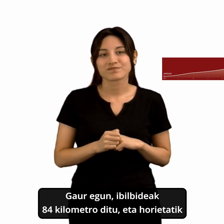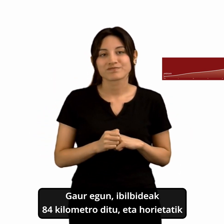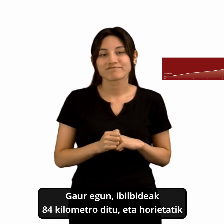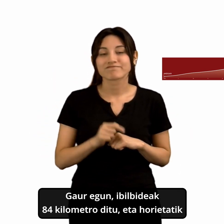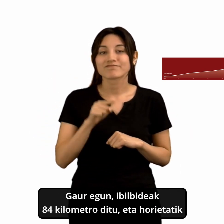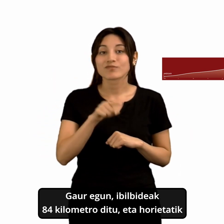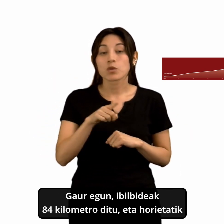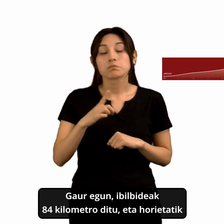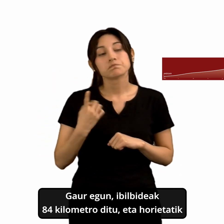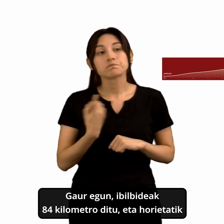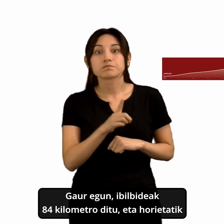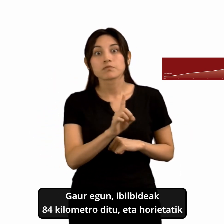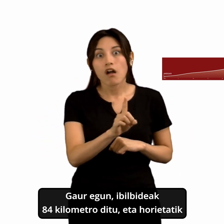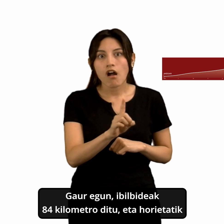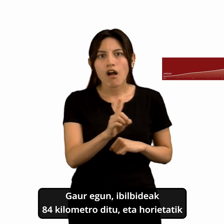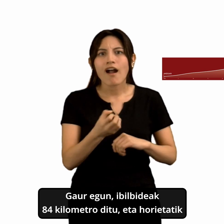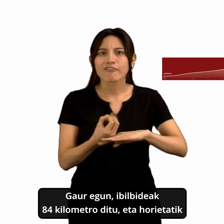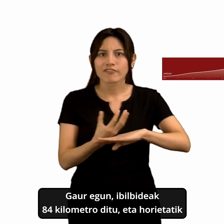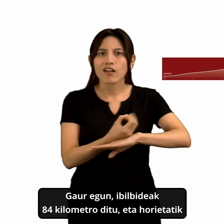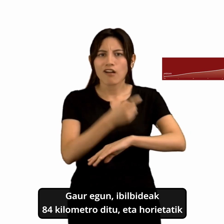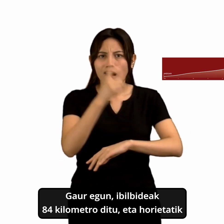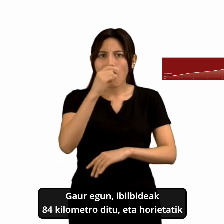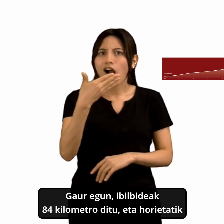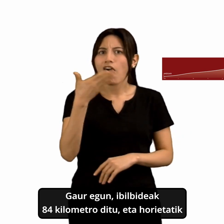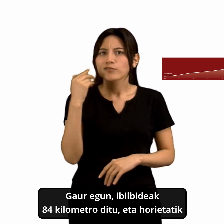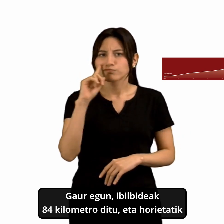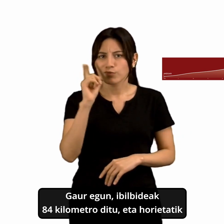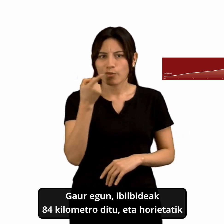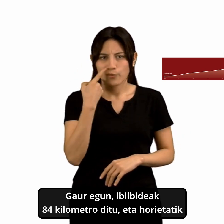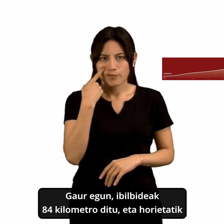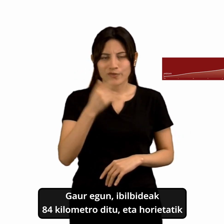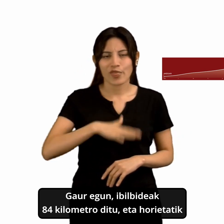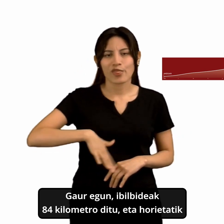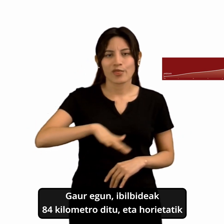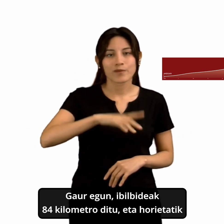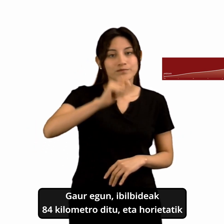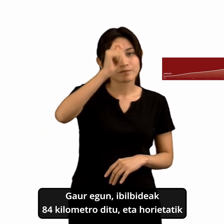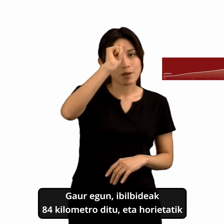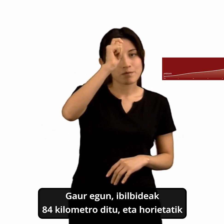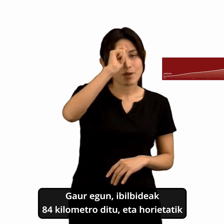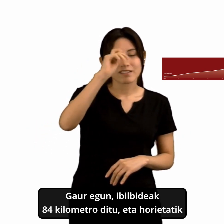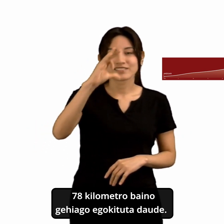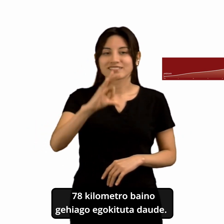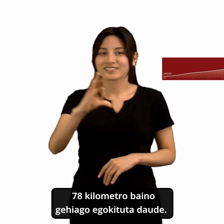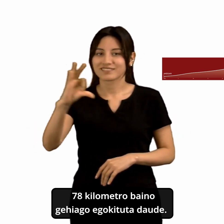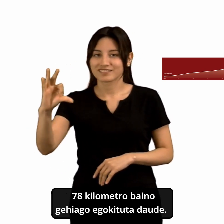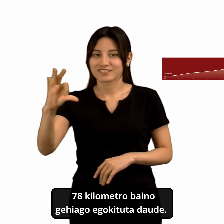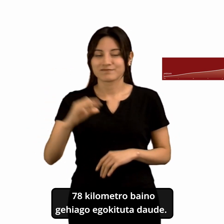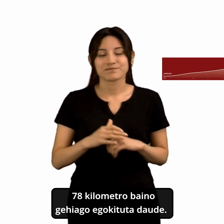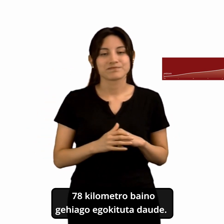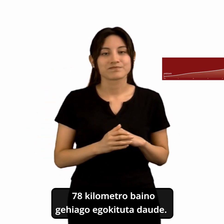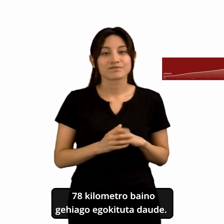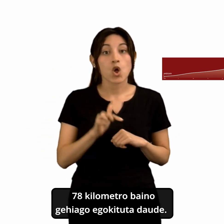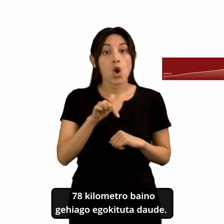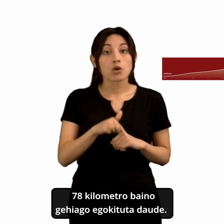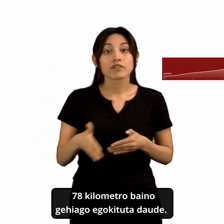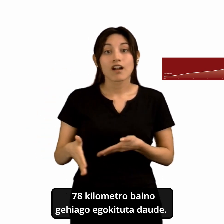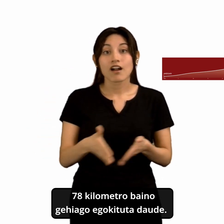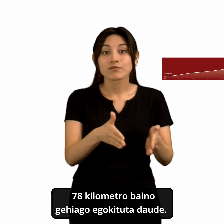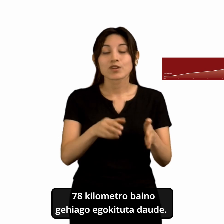egun, ibilbideak 84 kilometro ditu, eta horietatik 78 kilometro baino